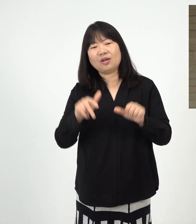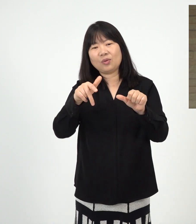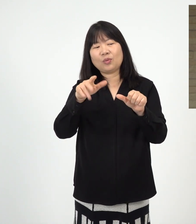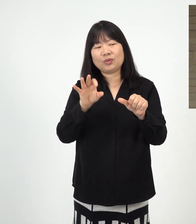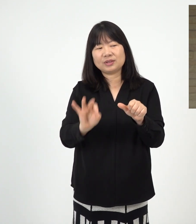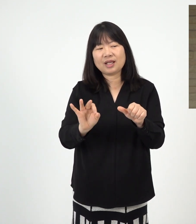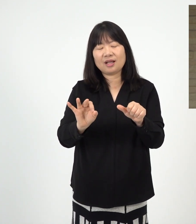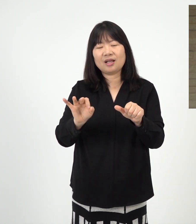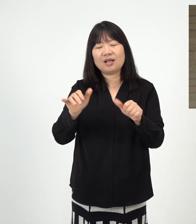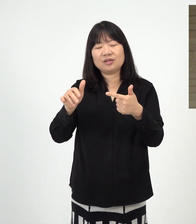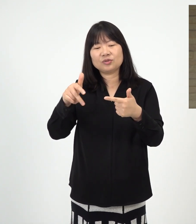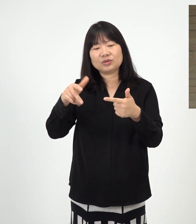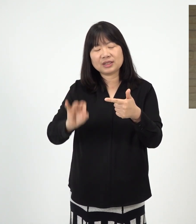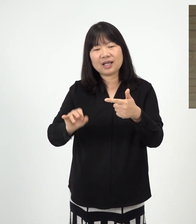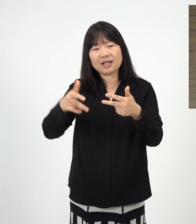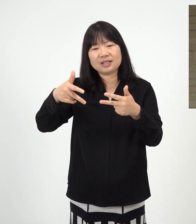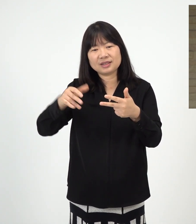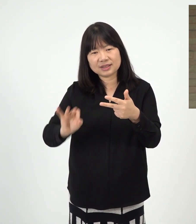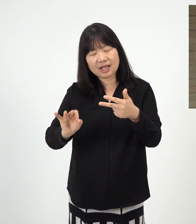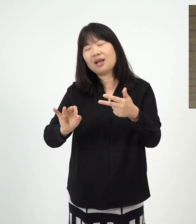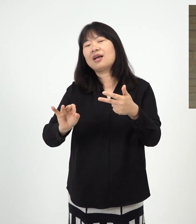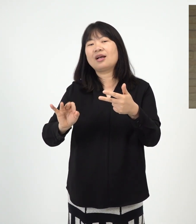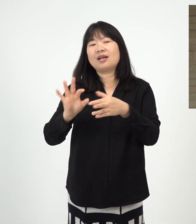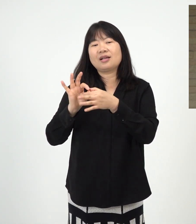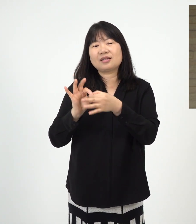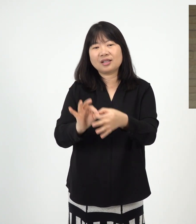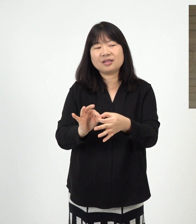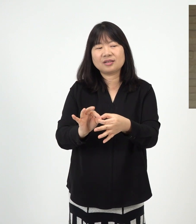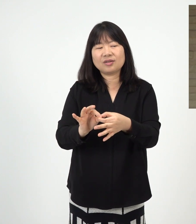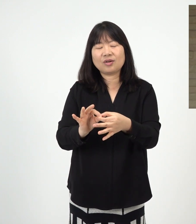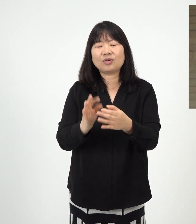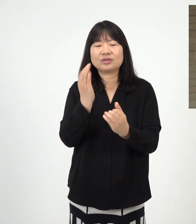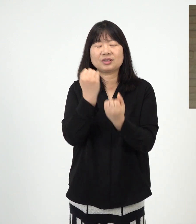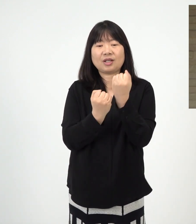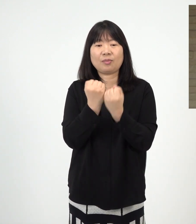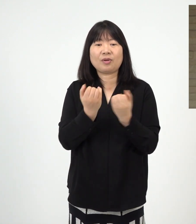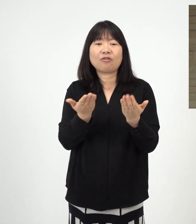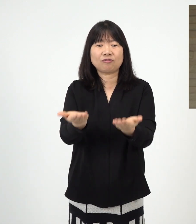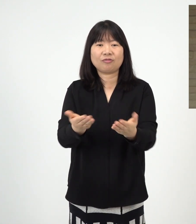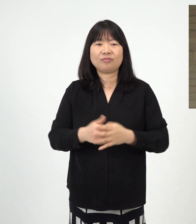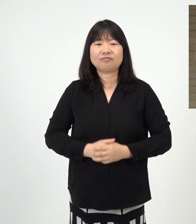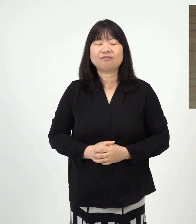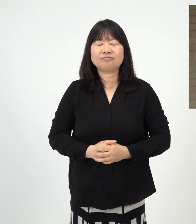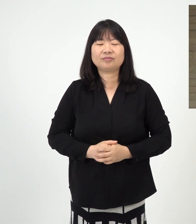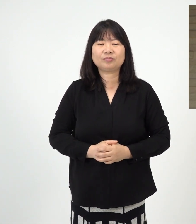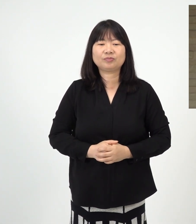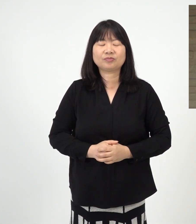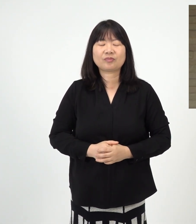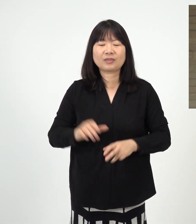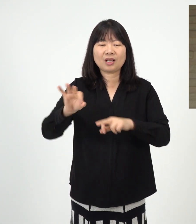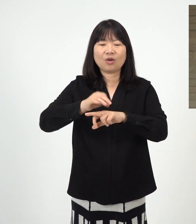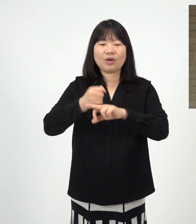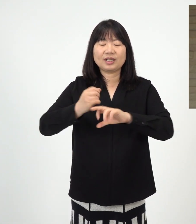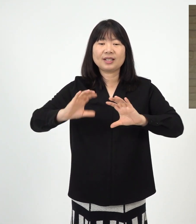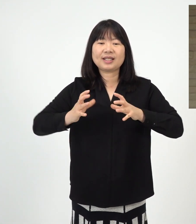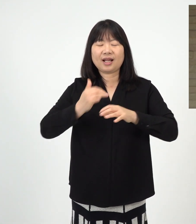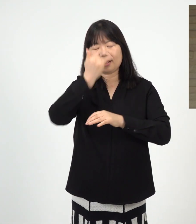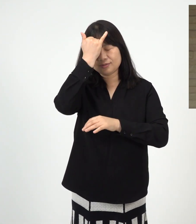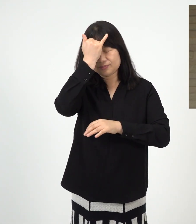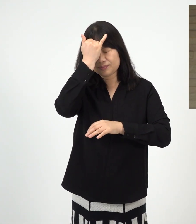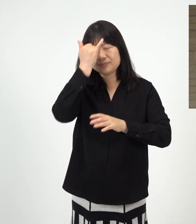5장, 6장, 7장 이어서 쭉 설명을 해요. 그 왕의 나라의